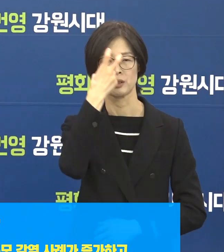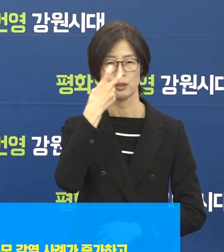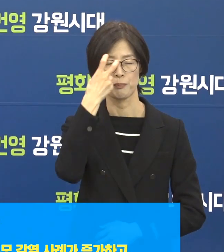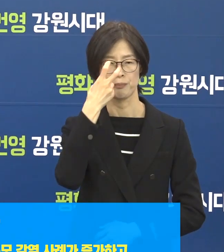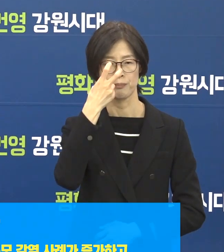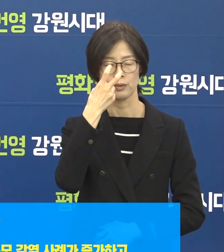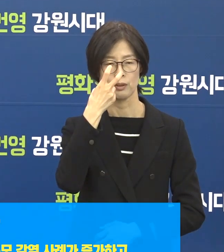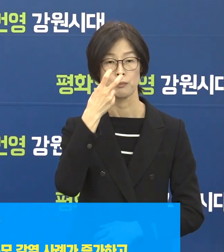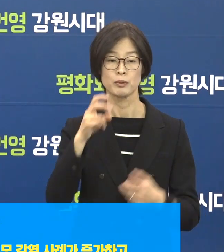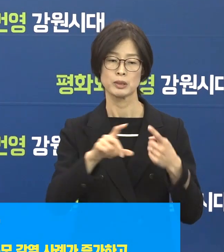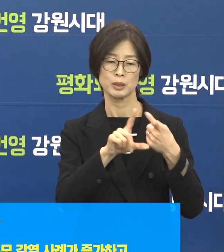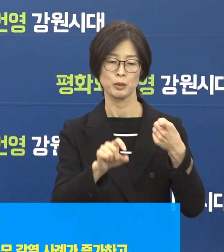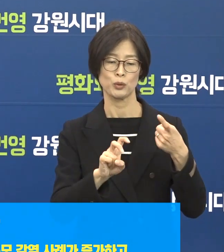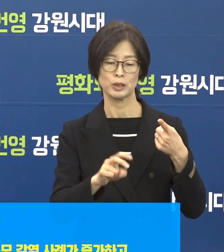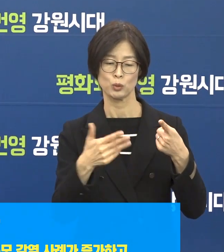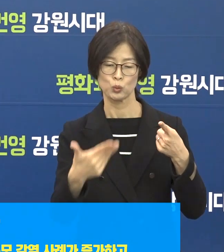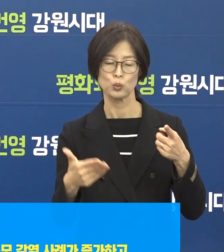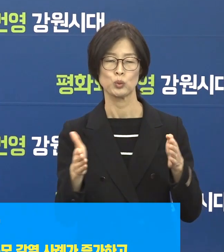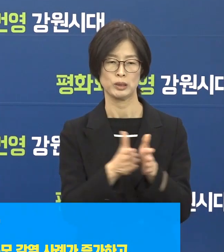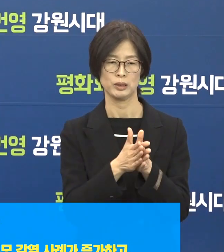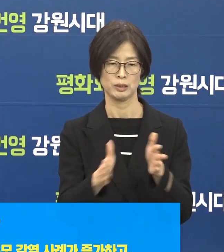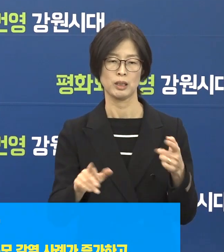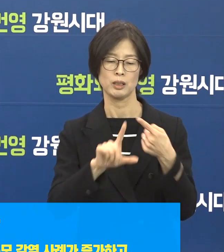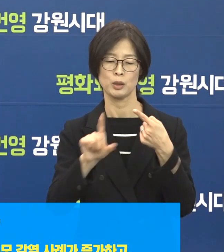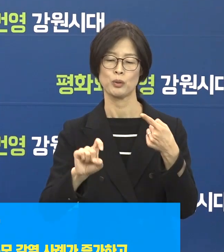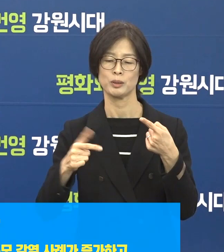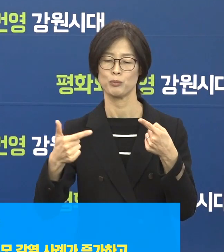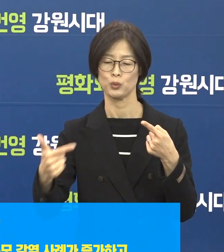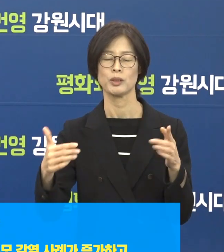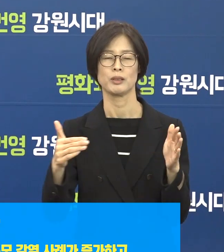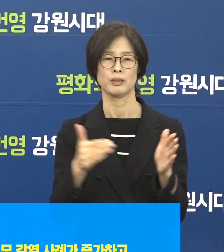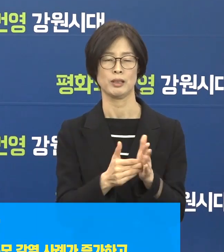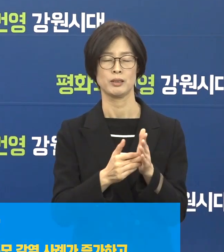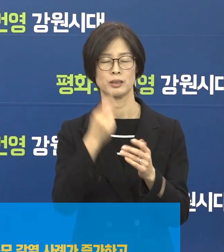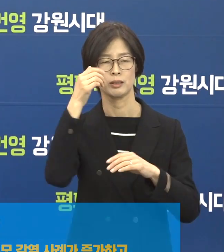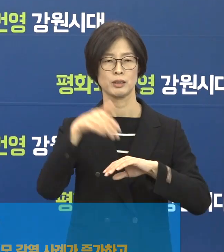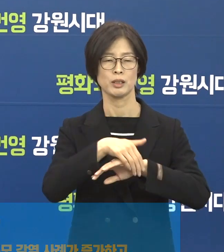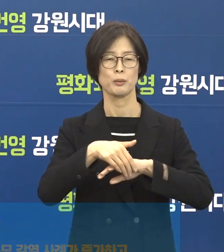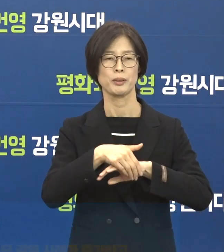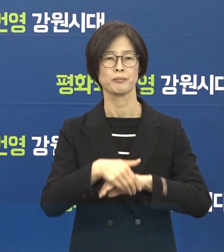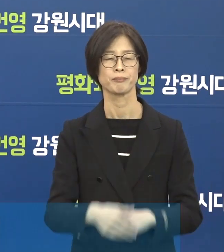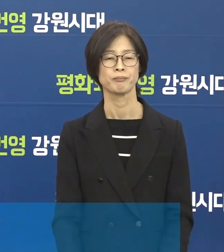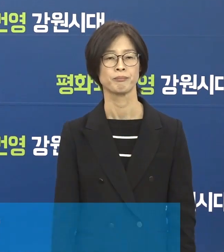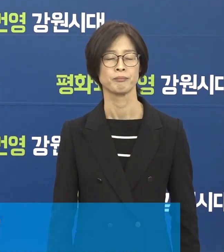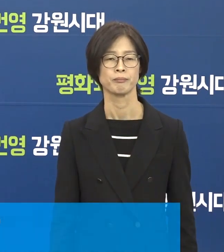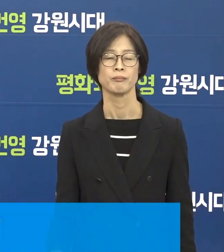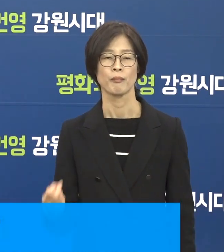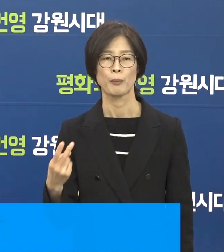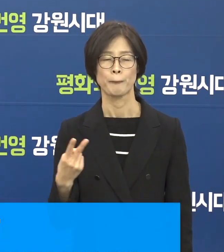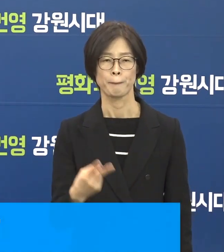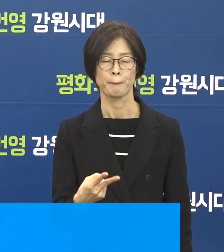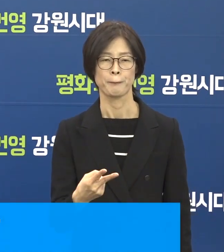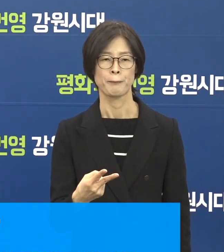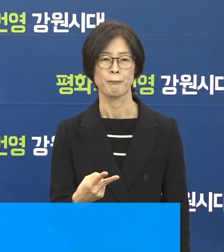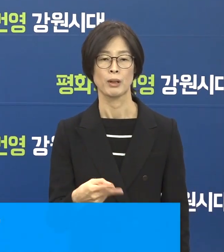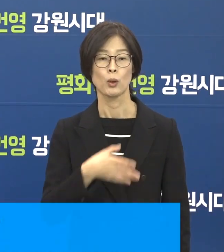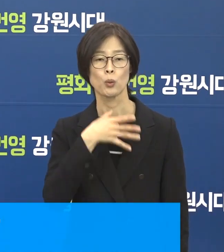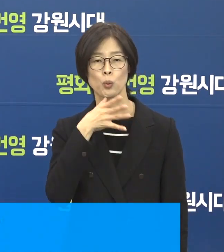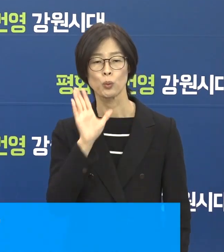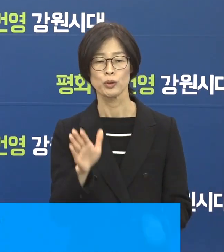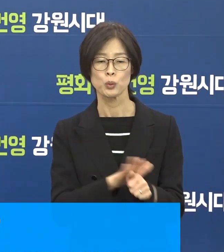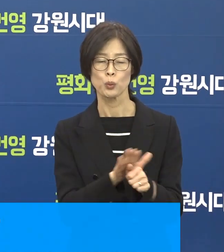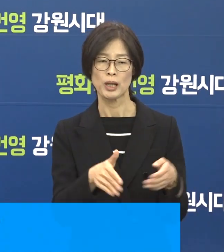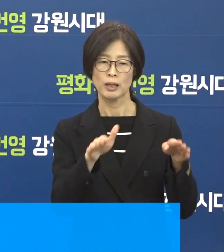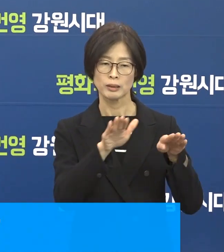특별방역점검을 11월 29일부터 1월 16일까지 실시하기로 하였습니다. 또한